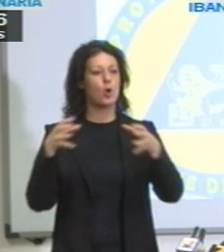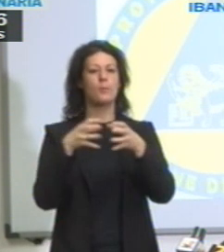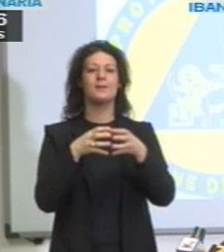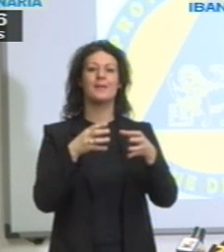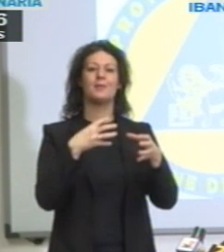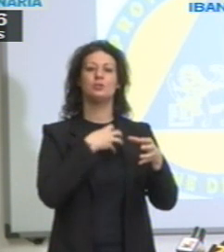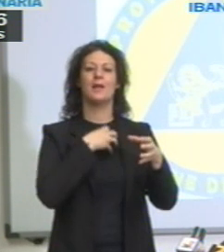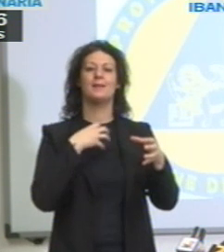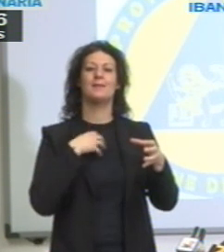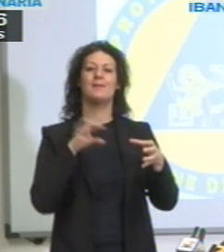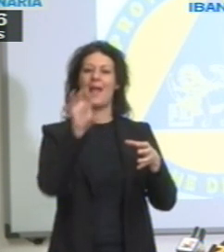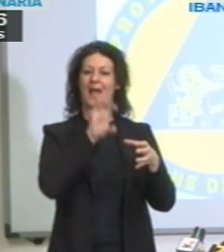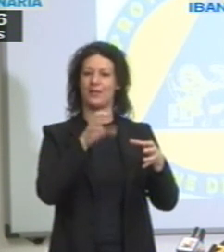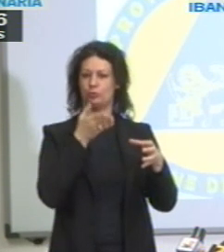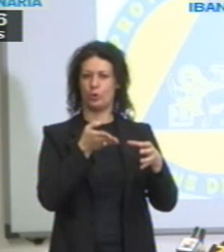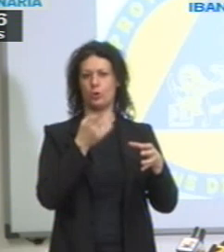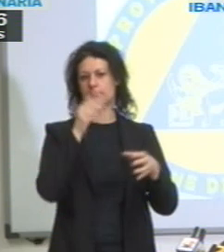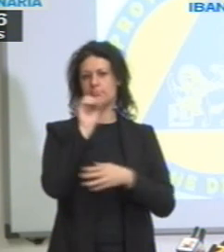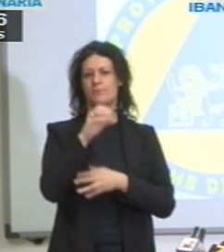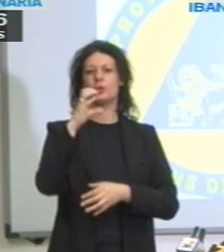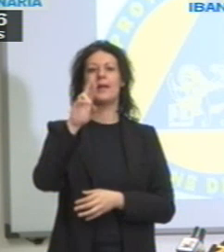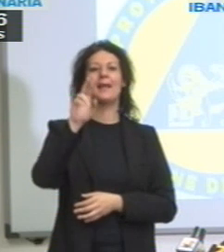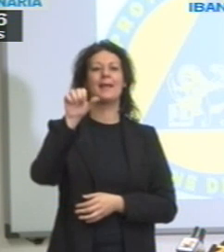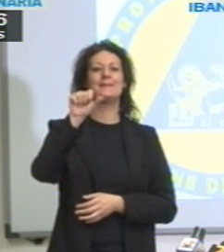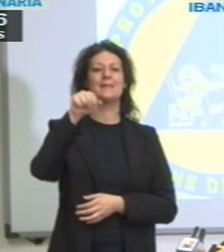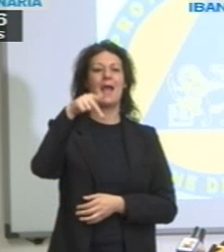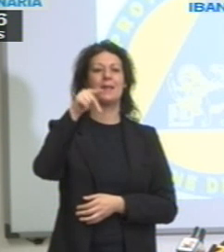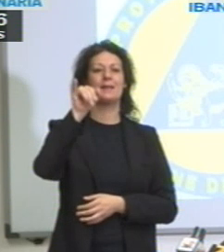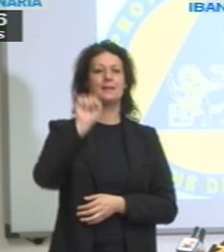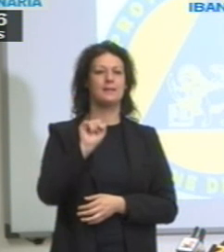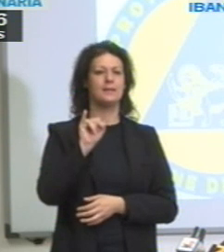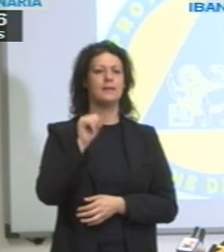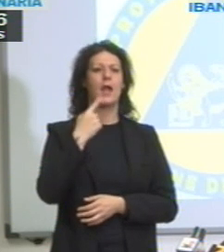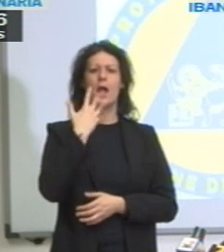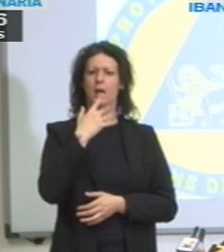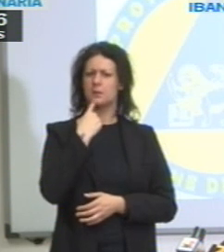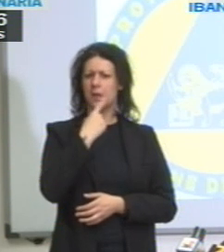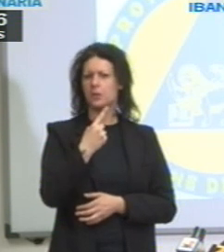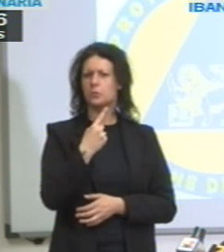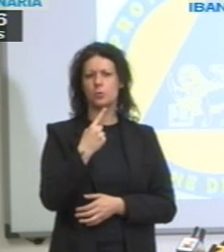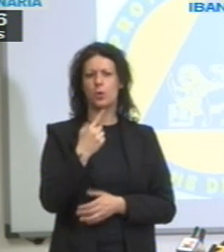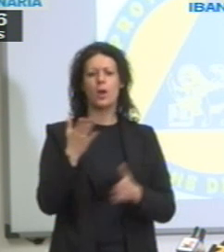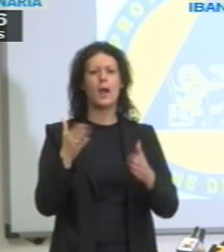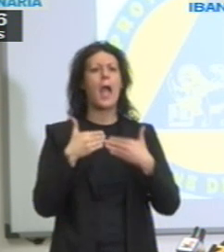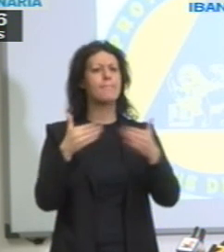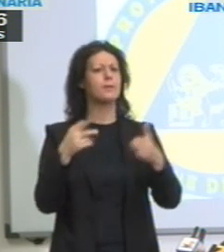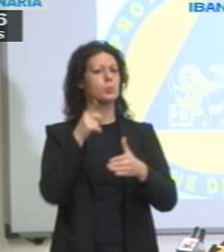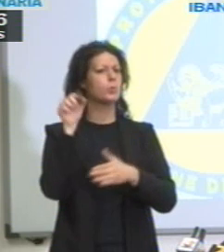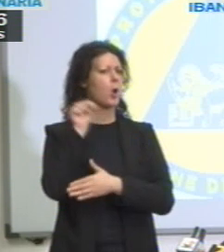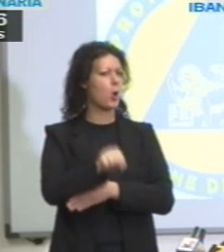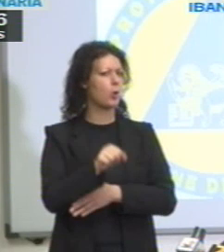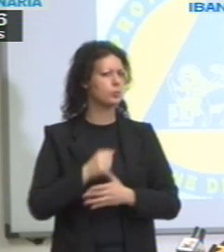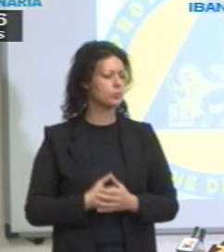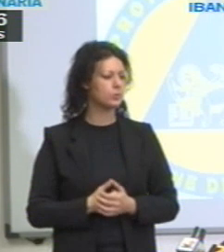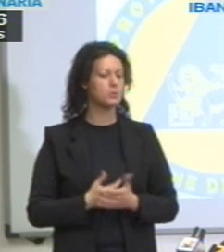fa riferimento, il professor Crisanti, non si era già espressa contro le riaperture? Ma no, ne abbiamo parlato ieri anche di questo,